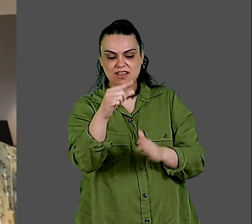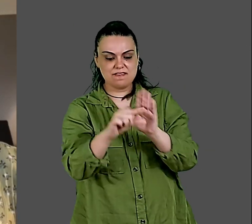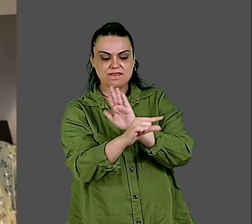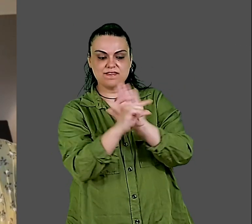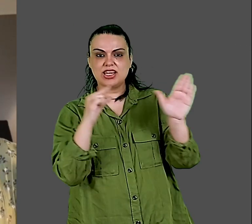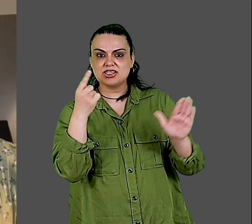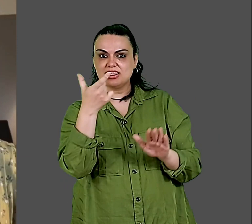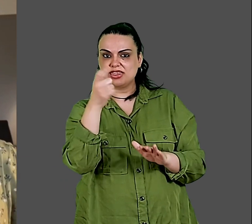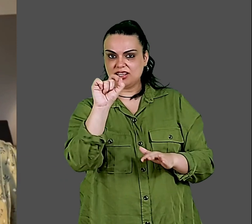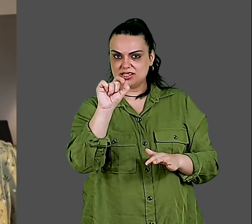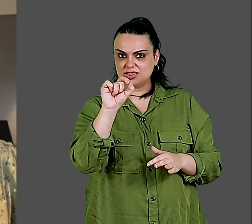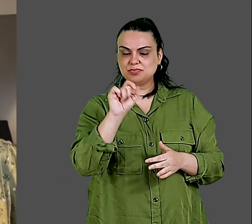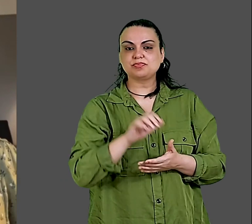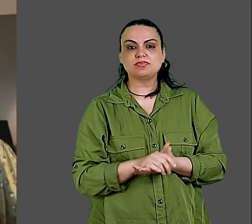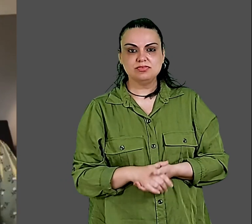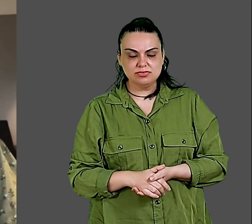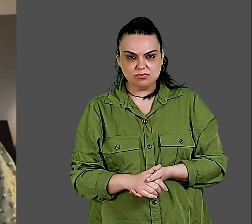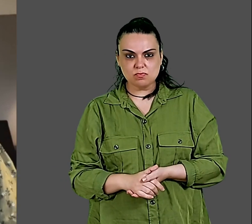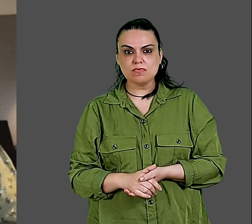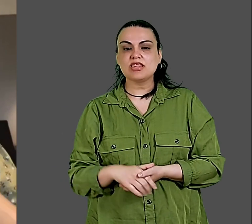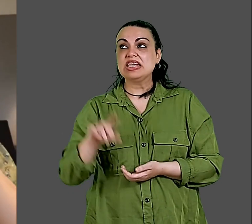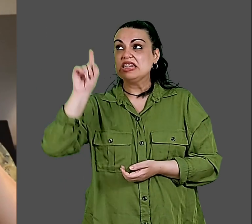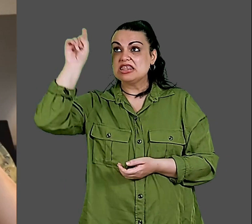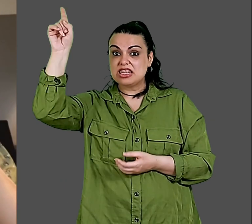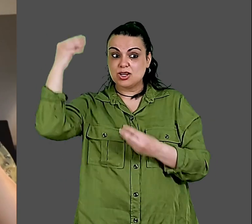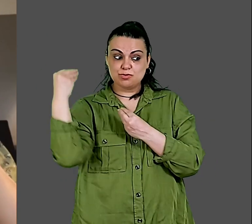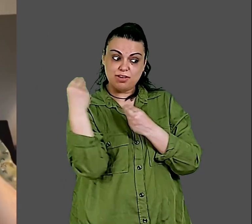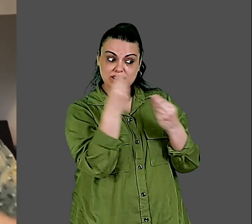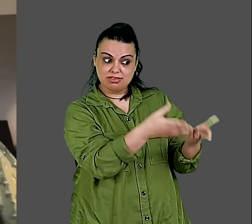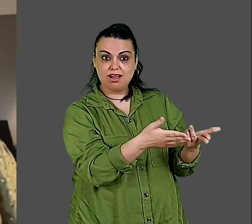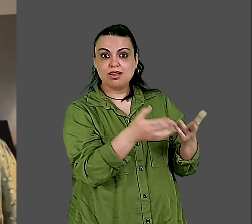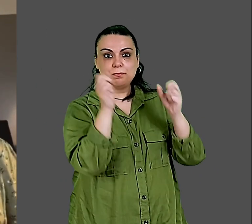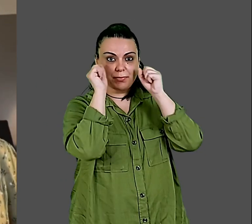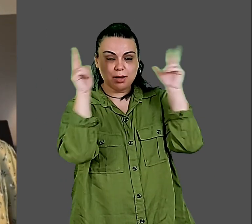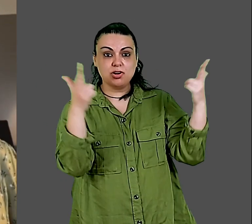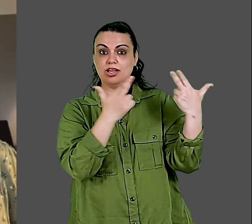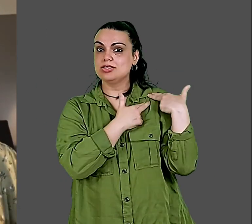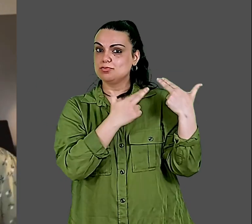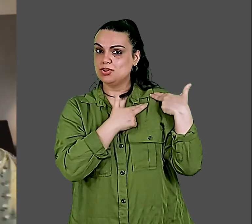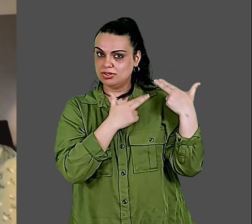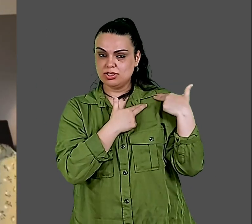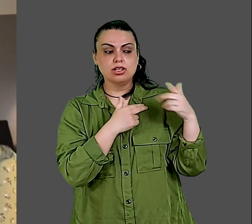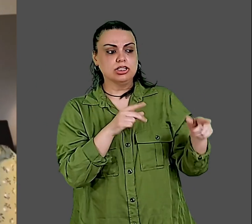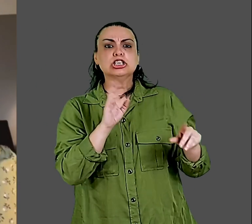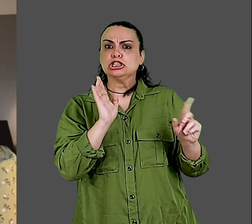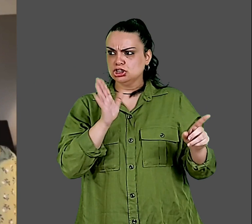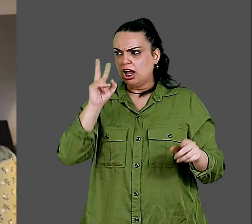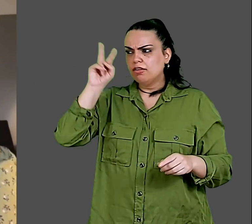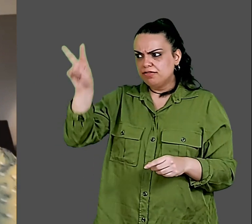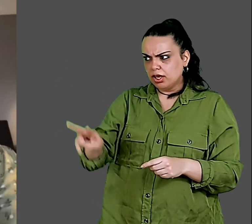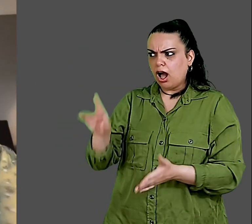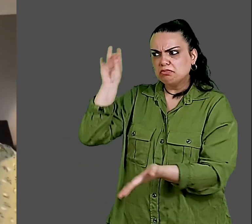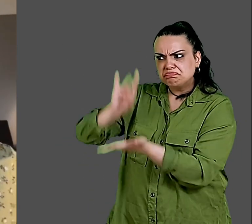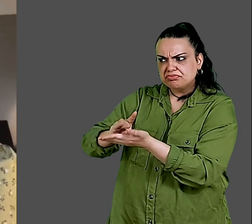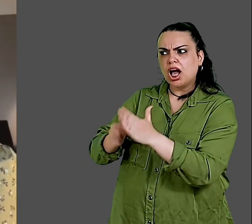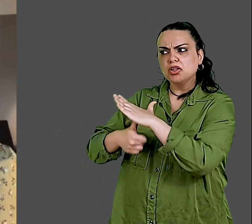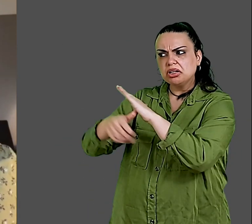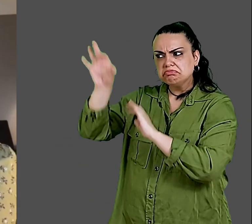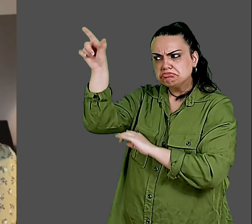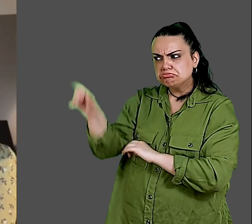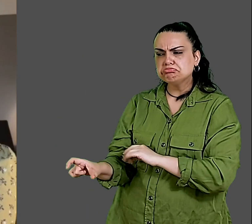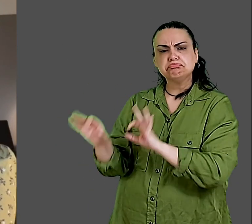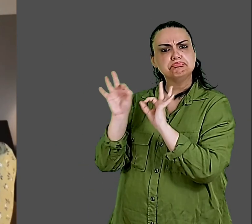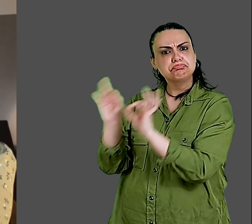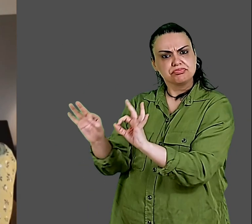3, lá no verso 10. Agora Deus vai dar para Moisés a missão. Reconheceu a autoridade, fez reconhecimento